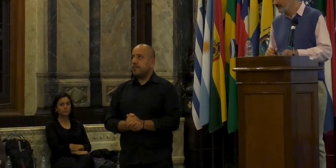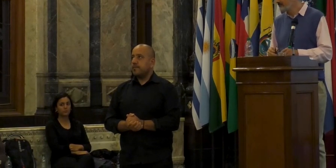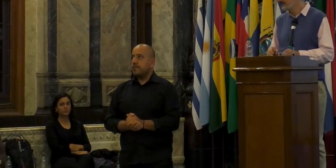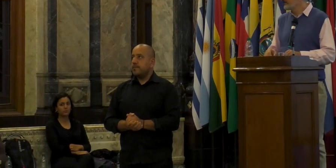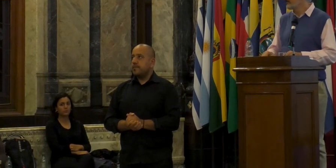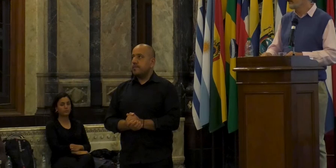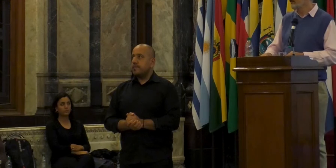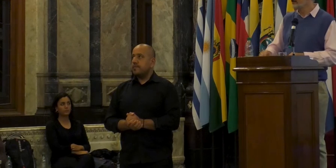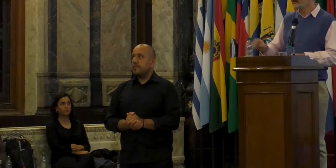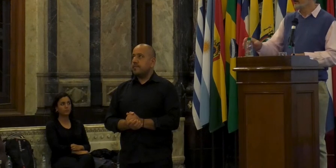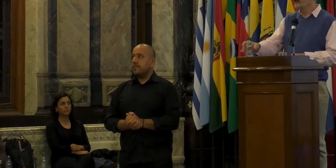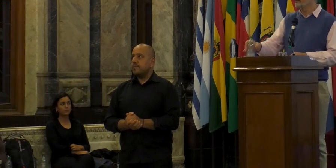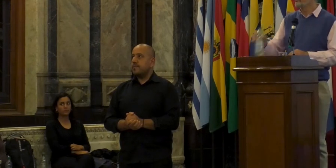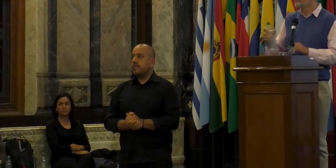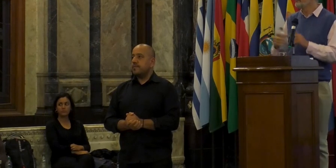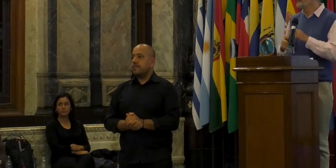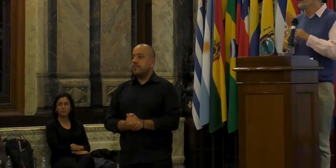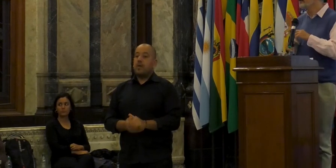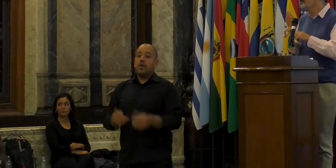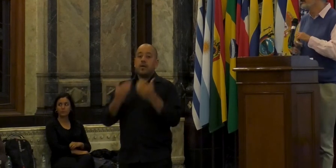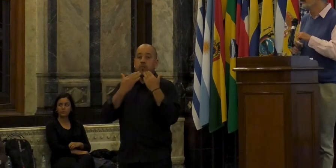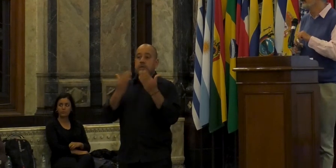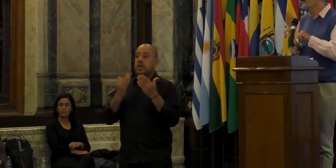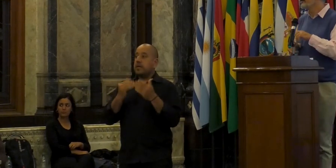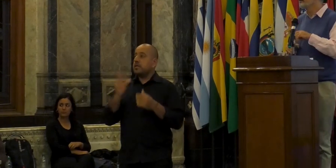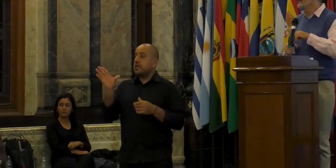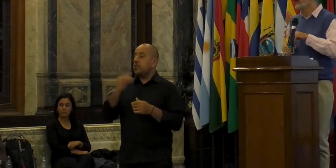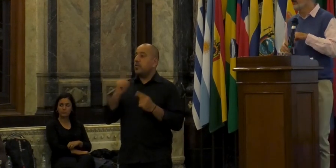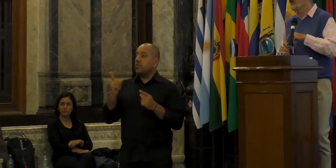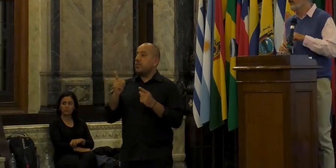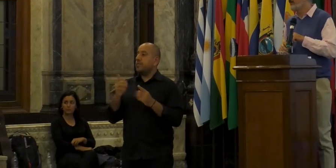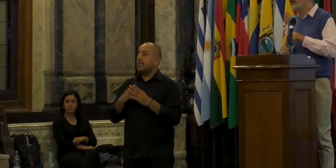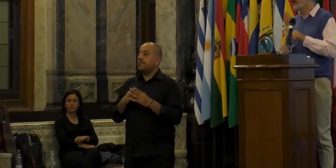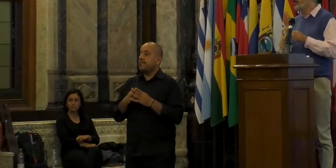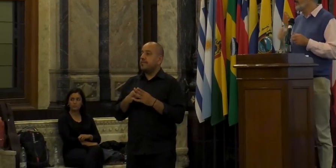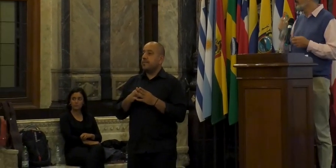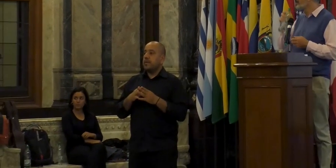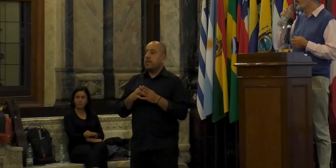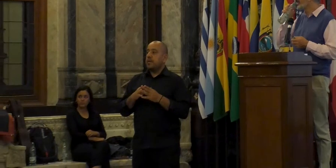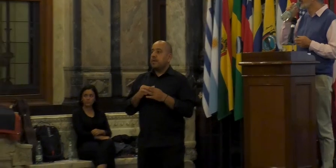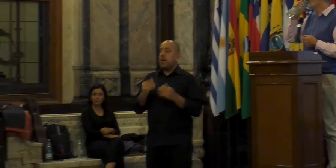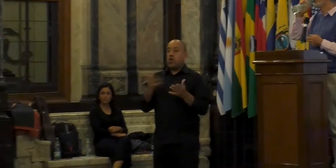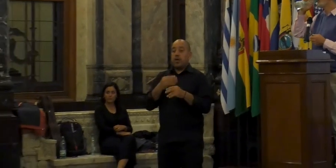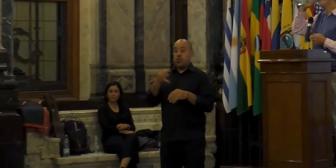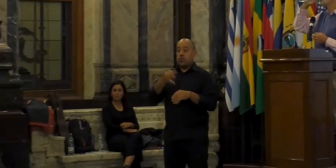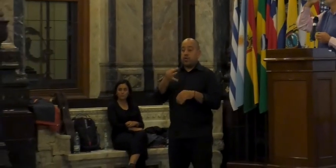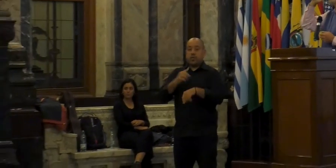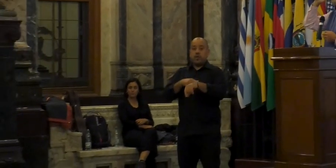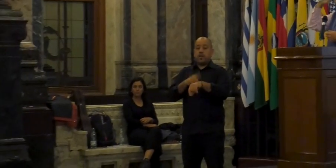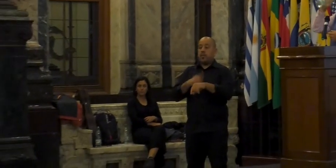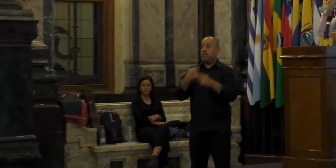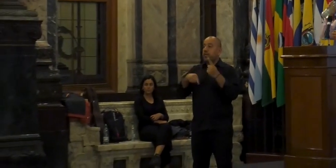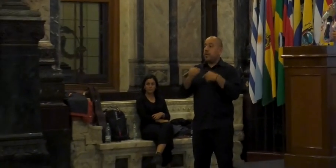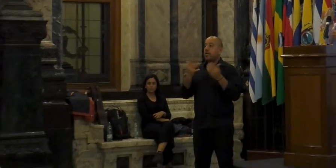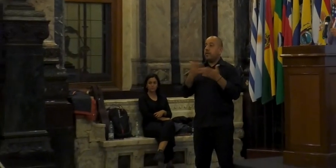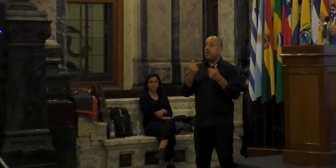Muchas gracias, Paco Cruces. Estamos justitos con el tiempo, pero igual